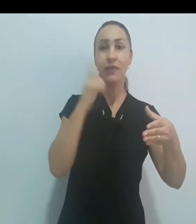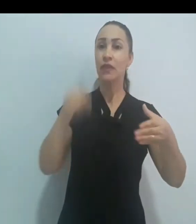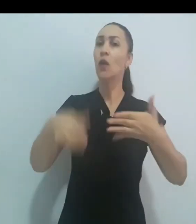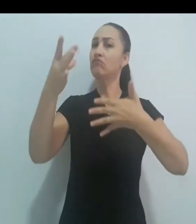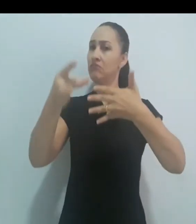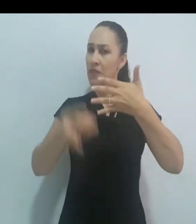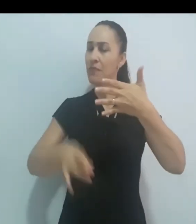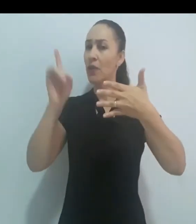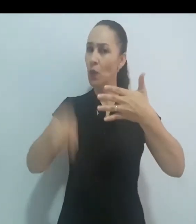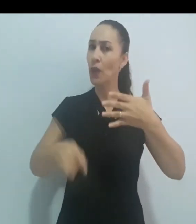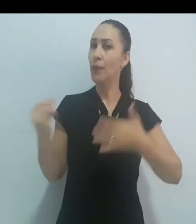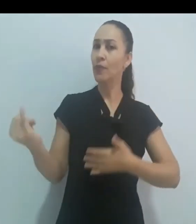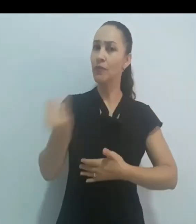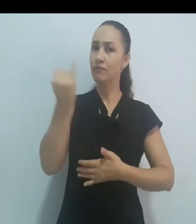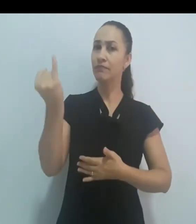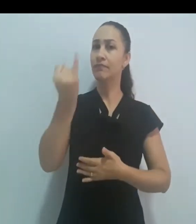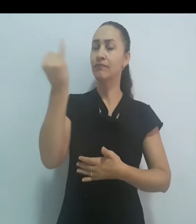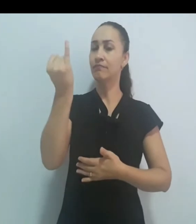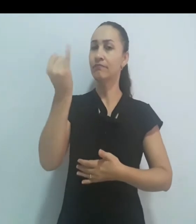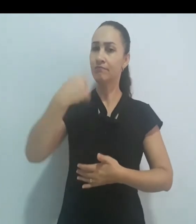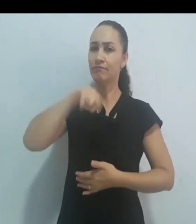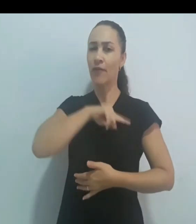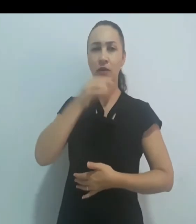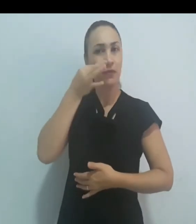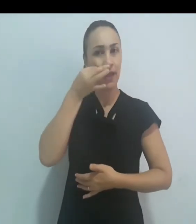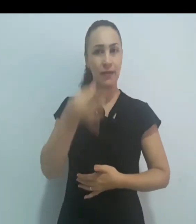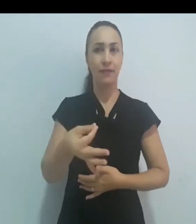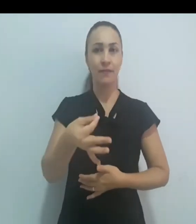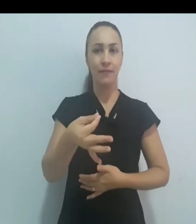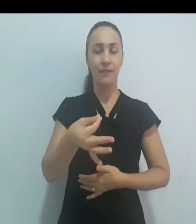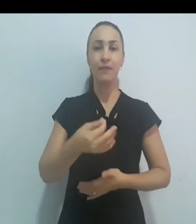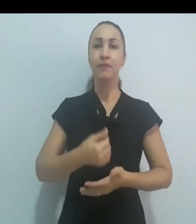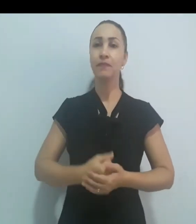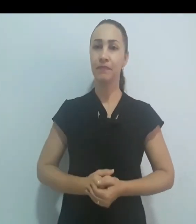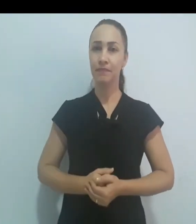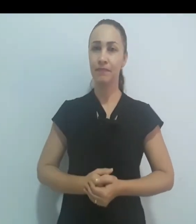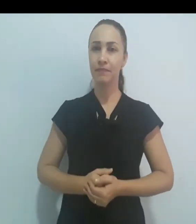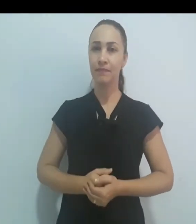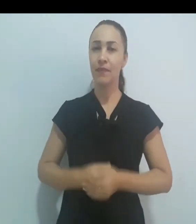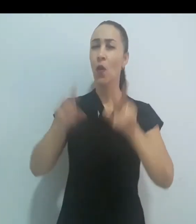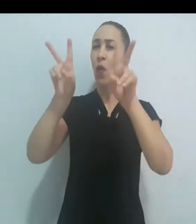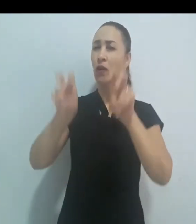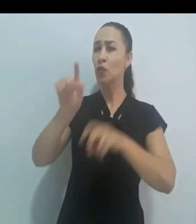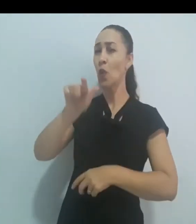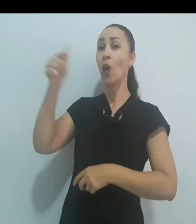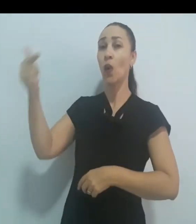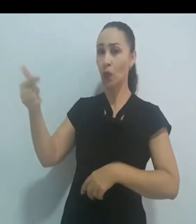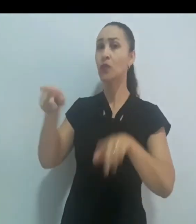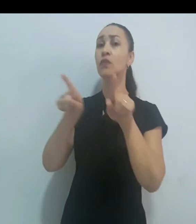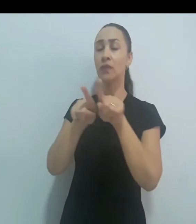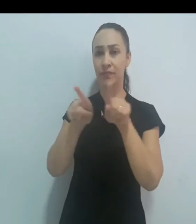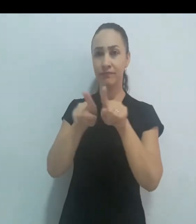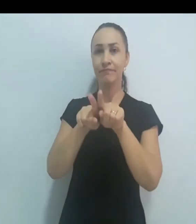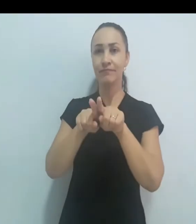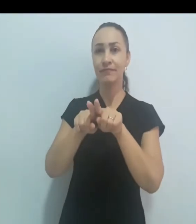esses aspectos relevantes e que a gente deve se atentar, né? Agora, uma outra questão